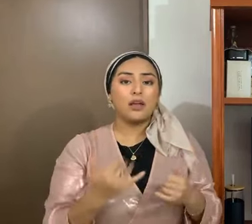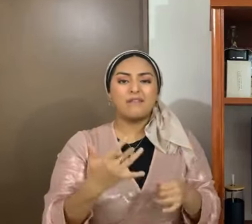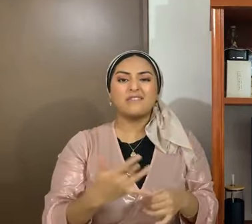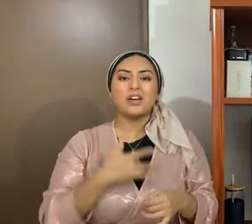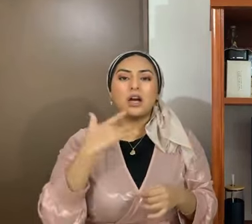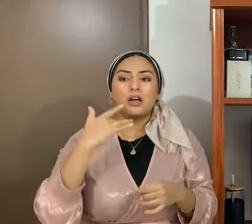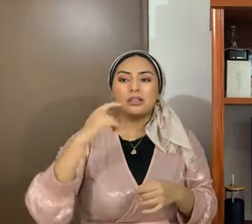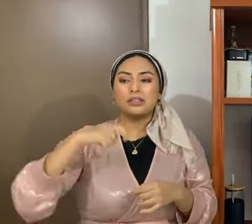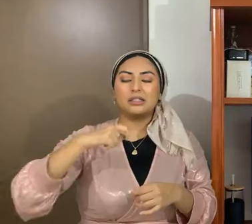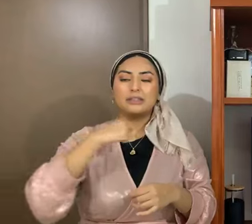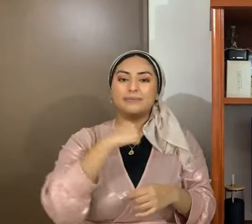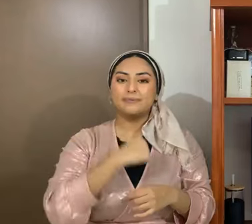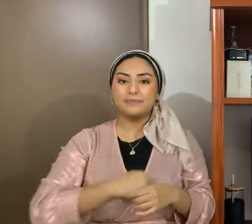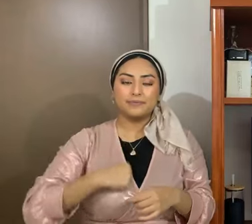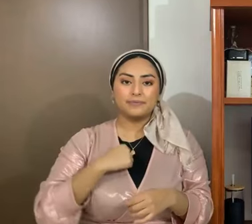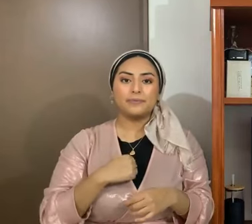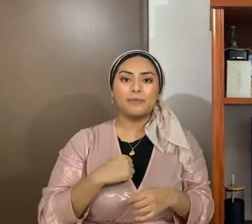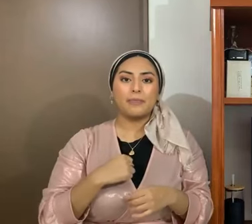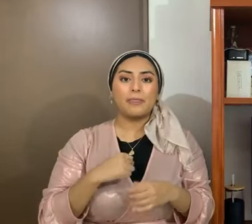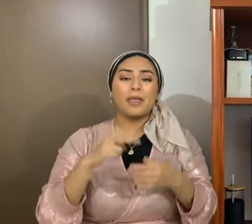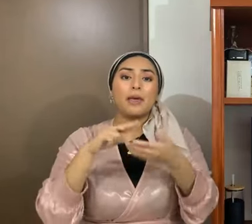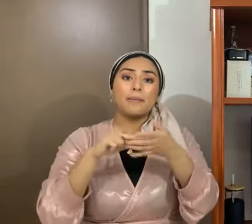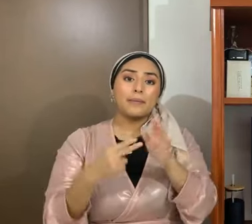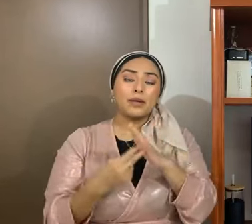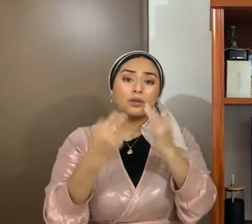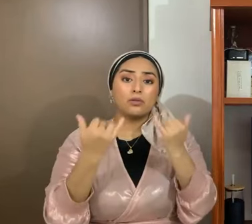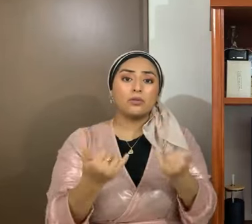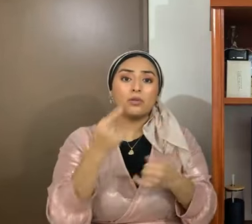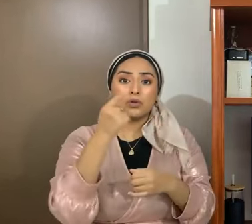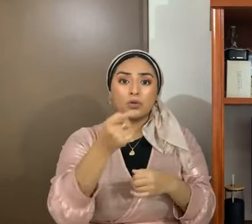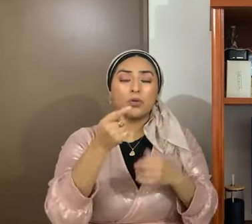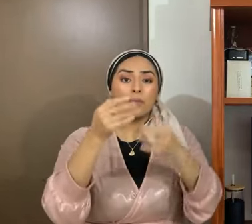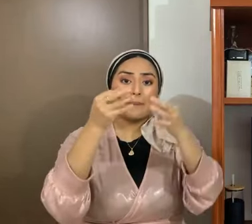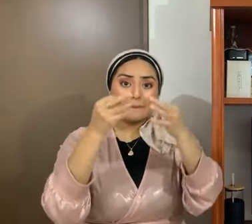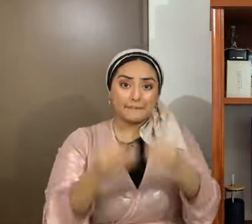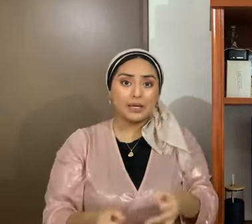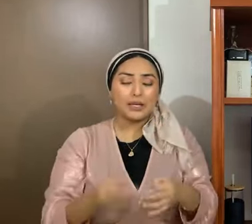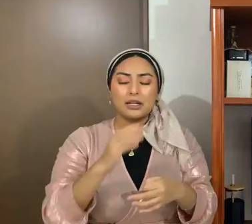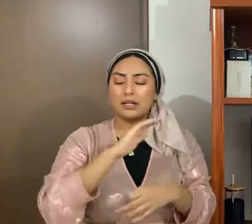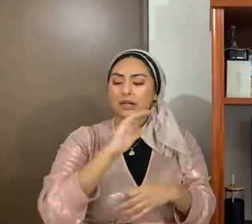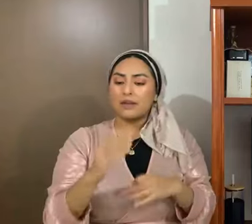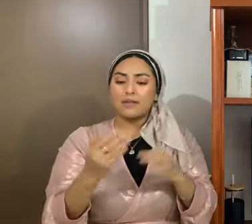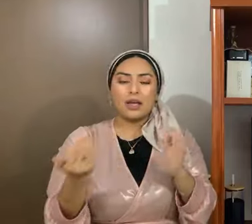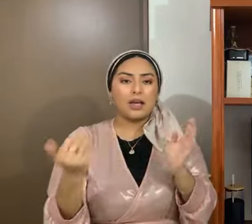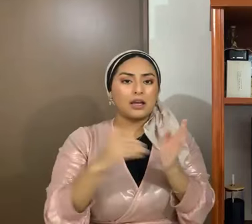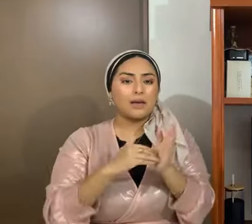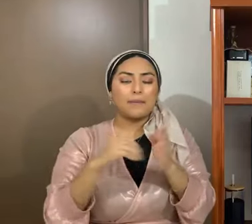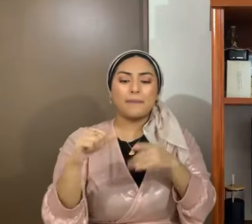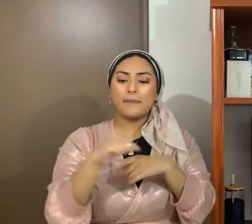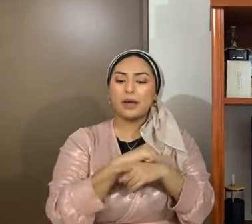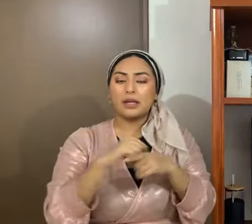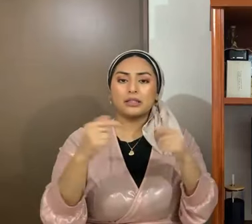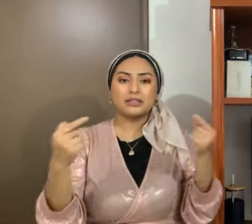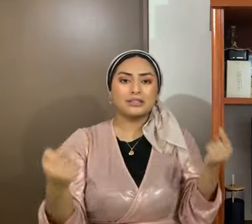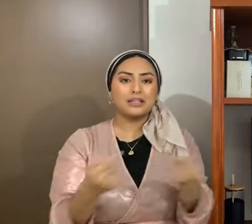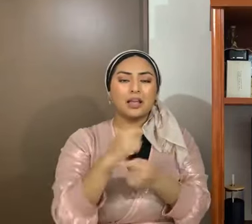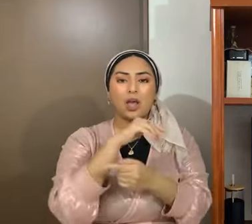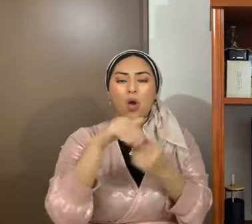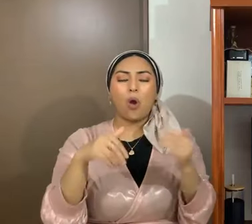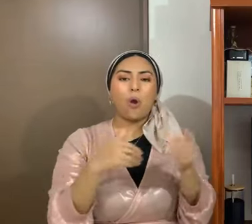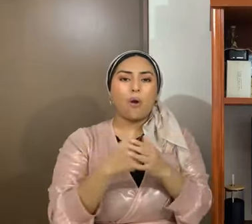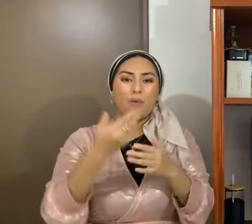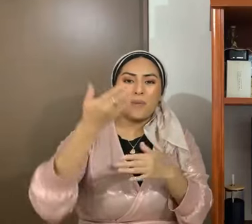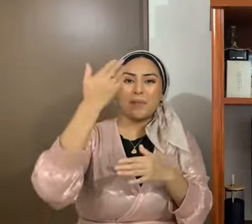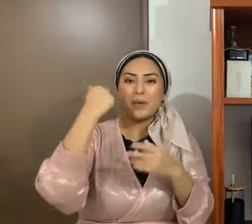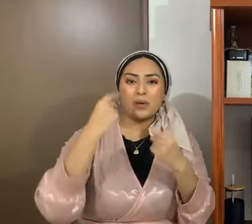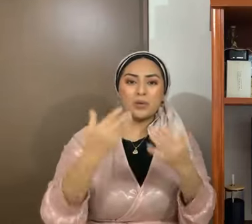la necesidad de arrepentirse, eso significa que hoy usted va a decidir jamás volver a practicar todo aquello que